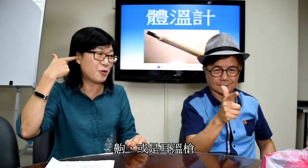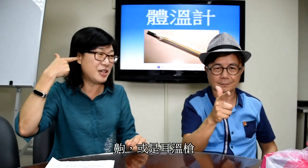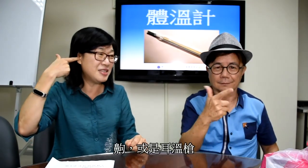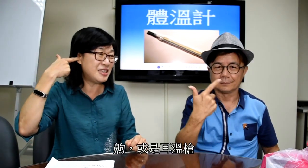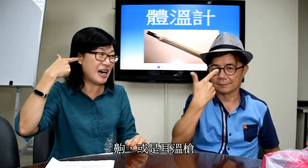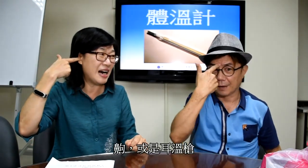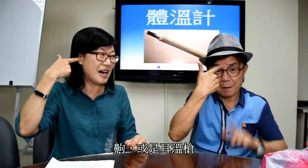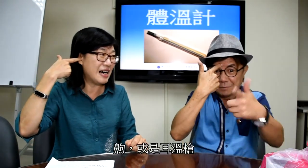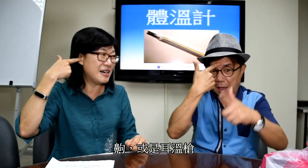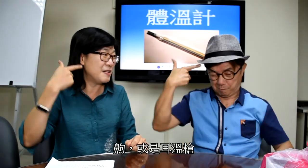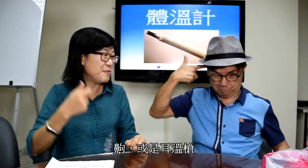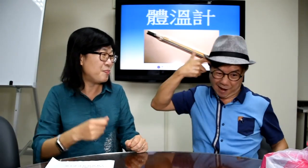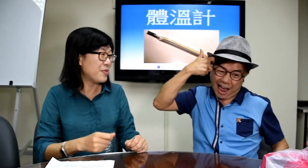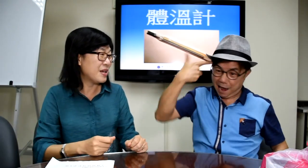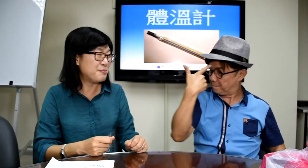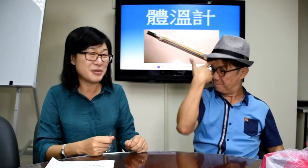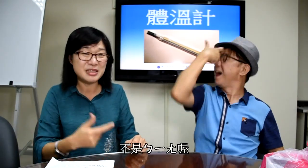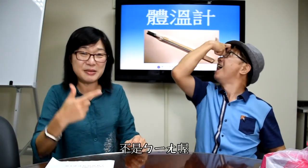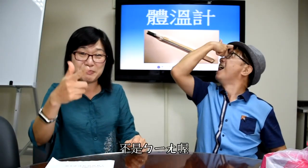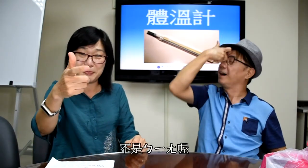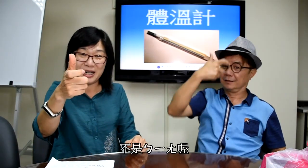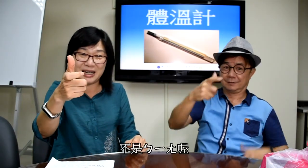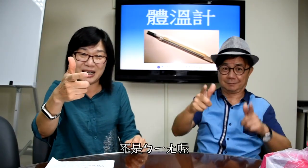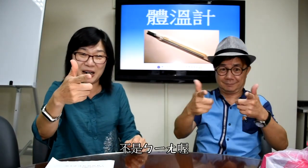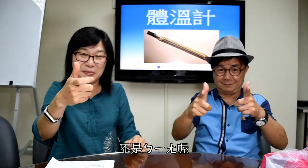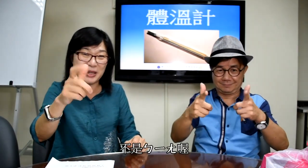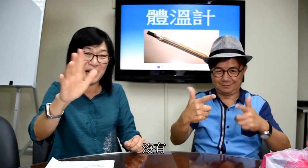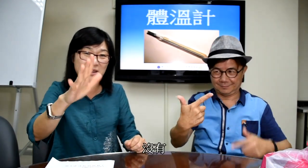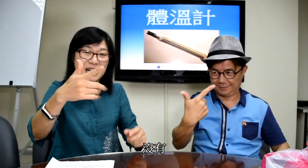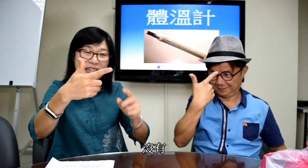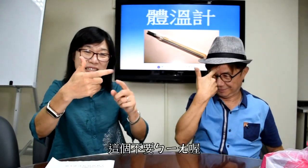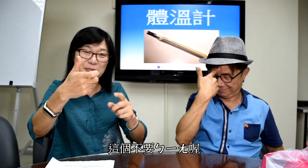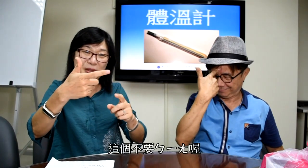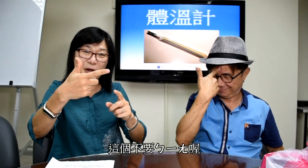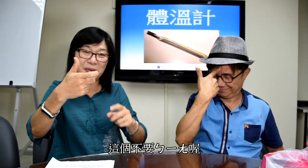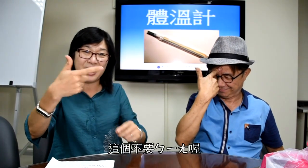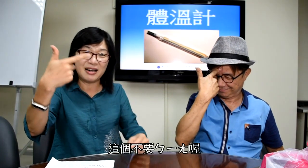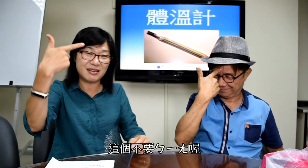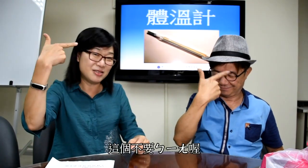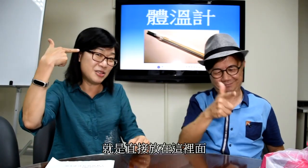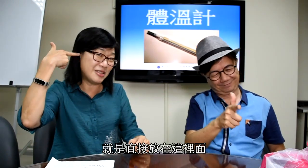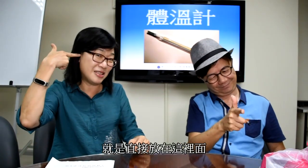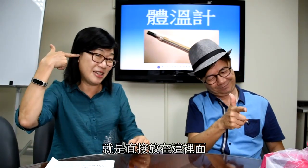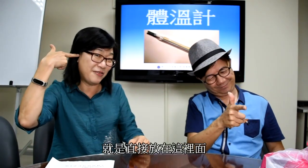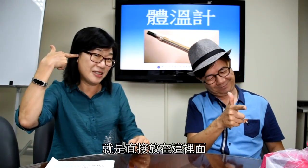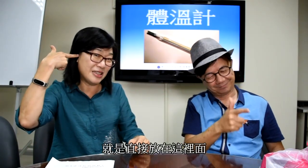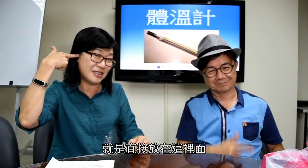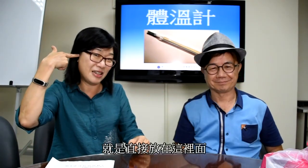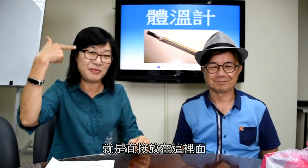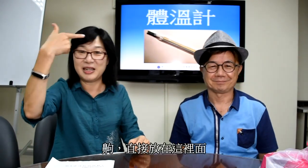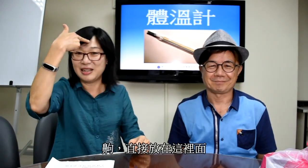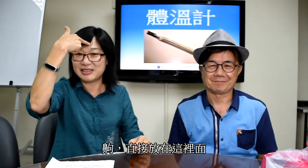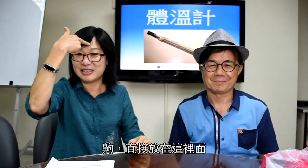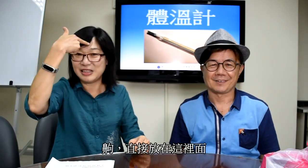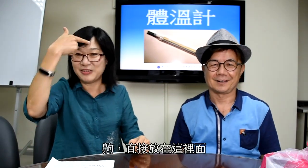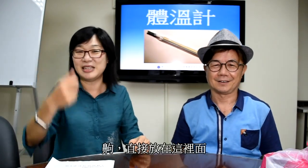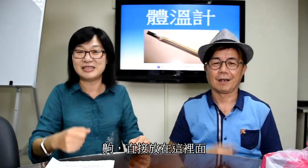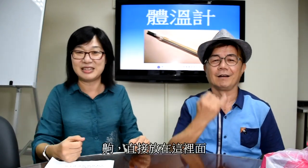温枪，不是变哦，不要这个，不要变哦，就是直接放在这里面哈，直接放在这里，